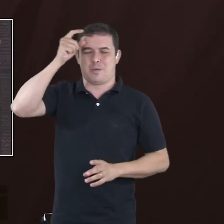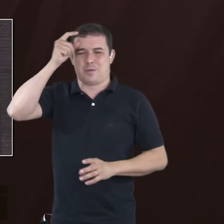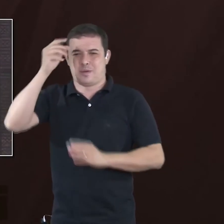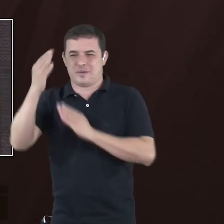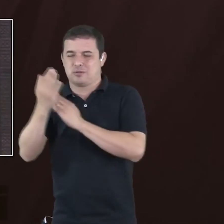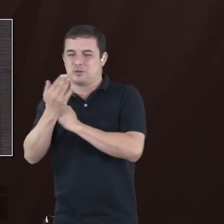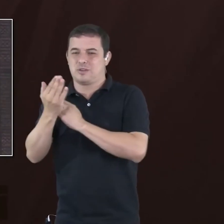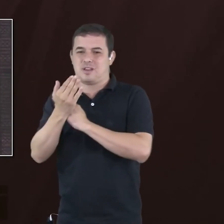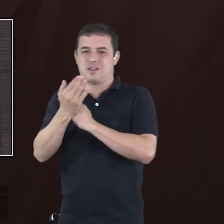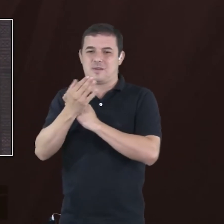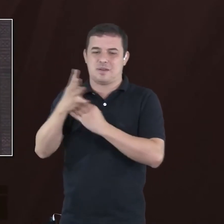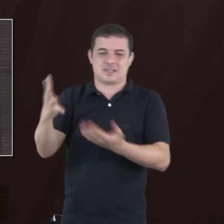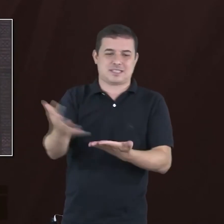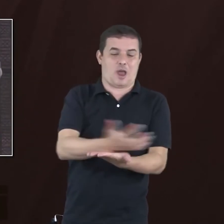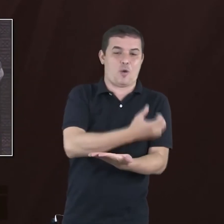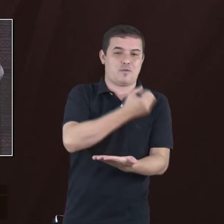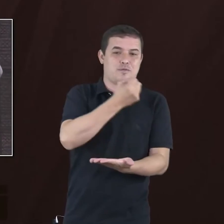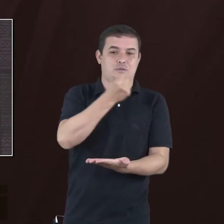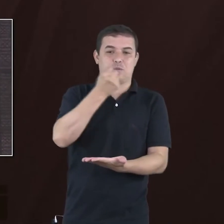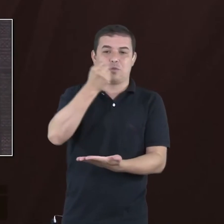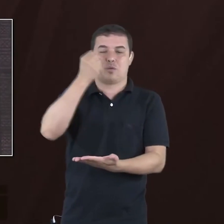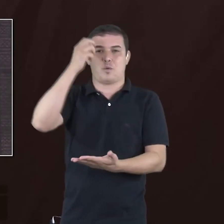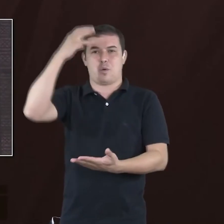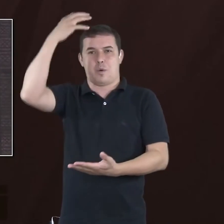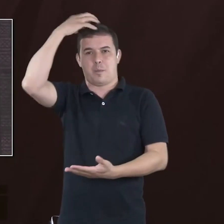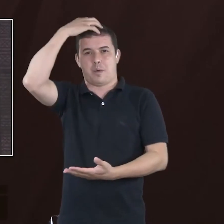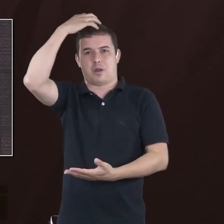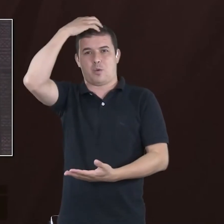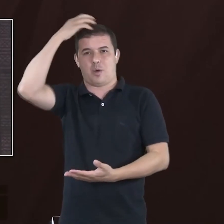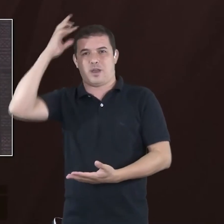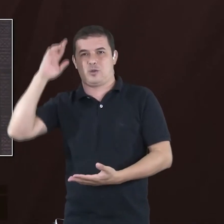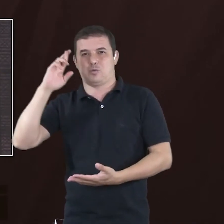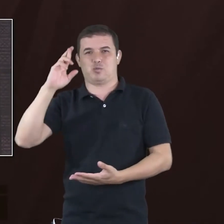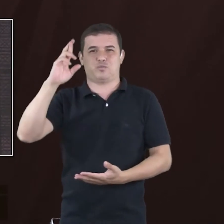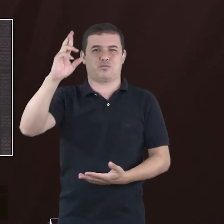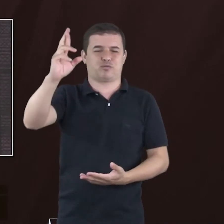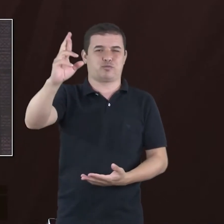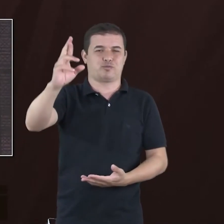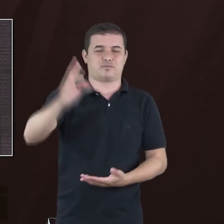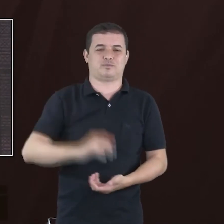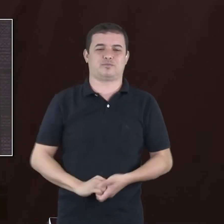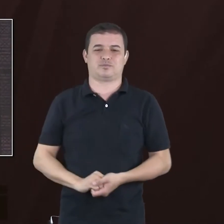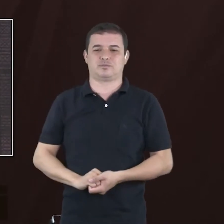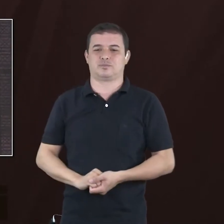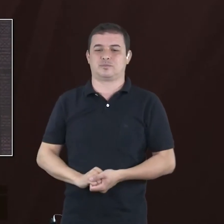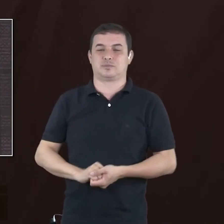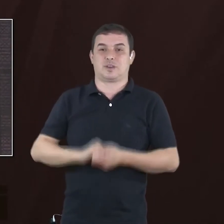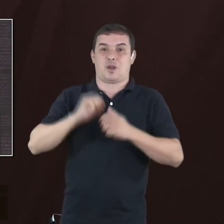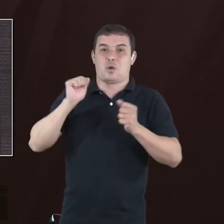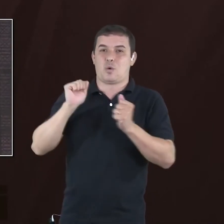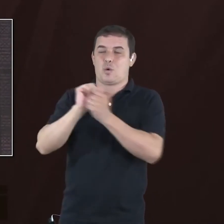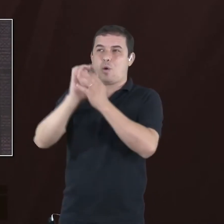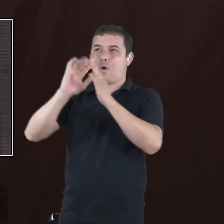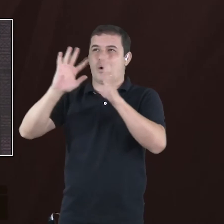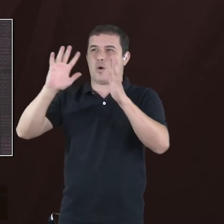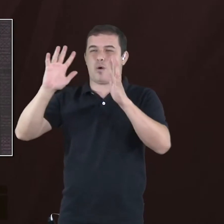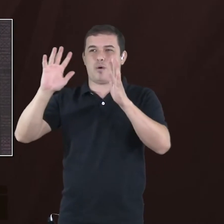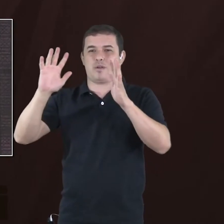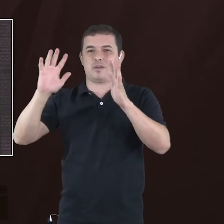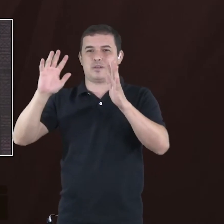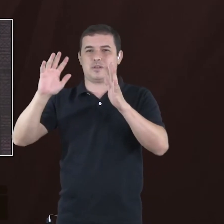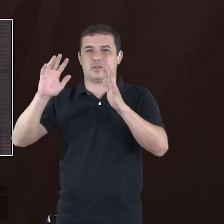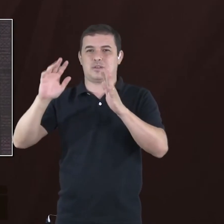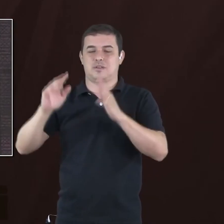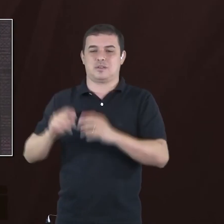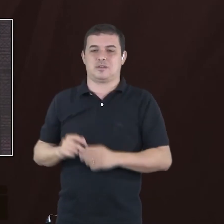levará salvo para o seu reino celestial. A ele glória pelo século dos